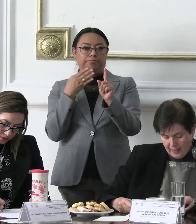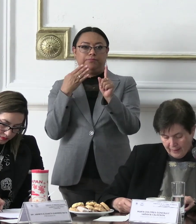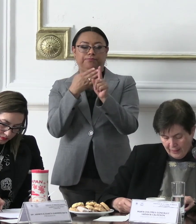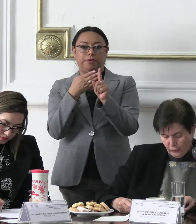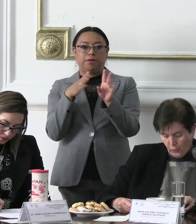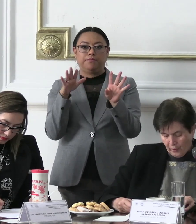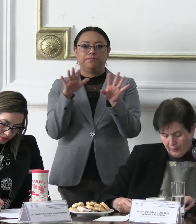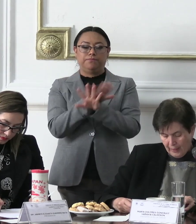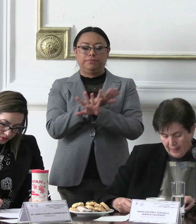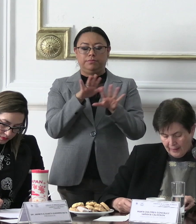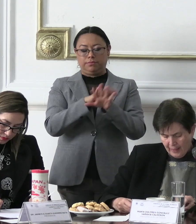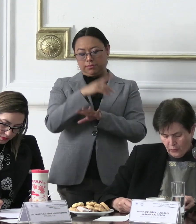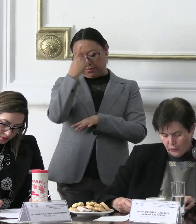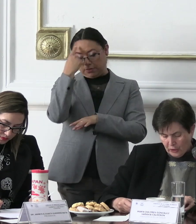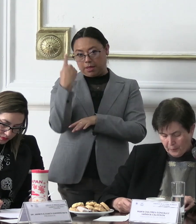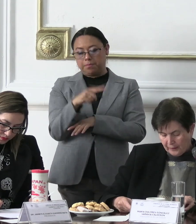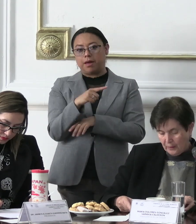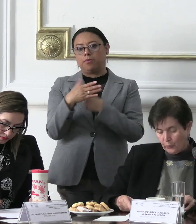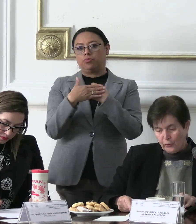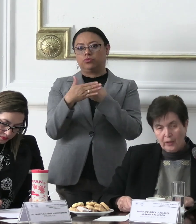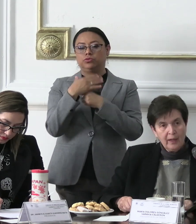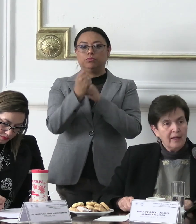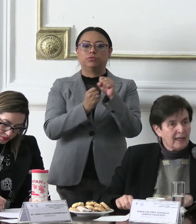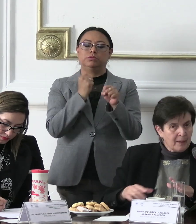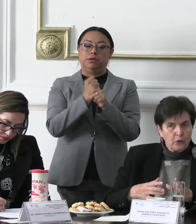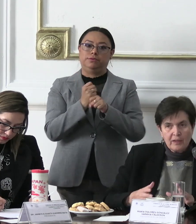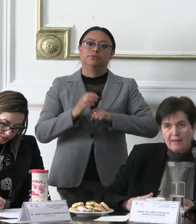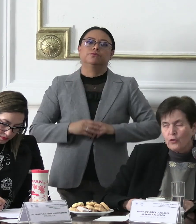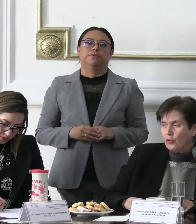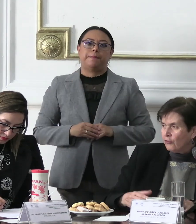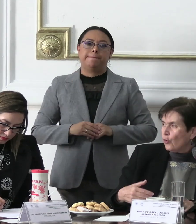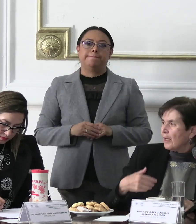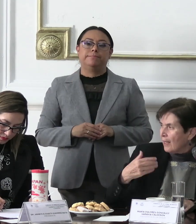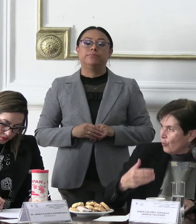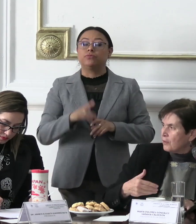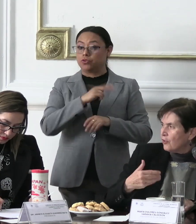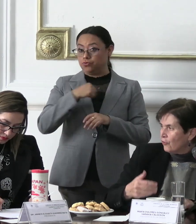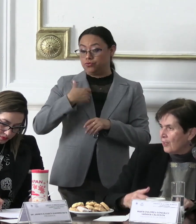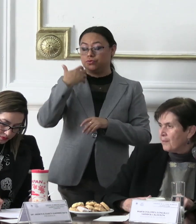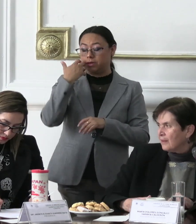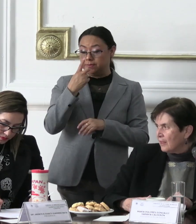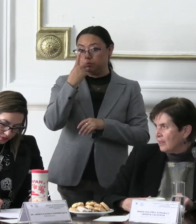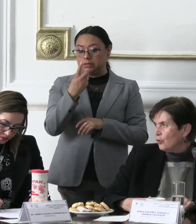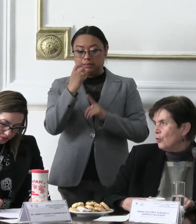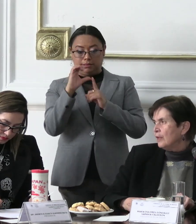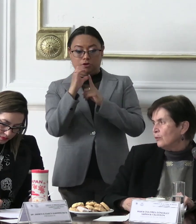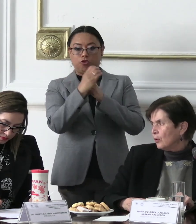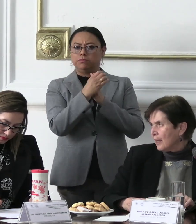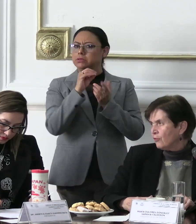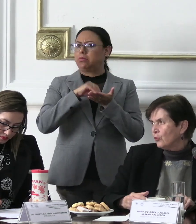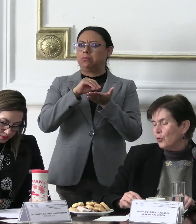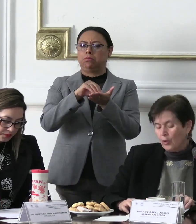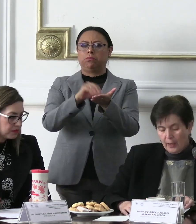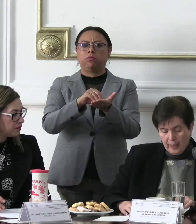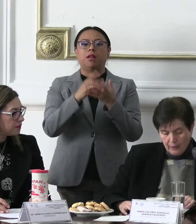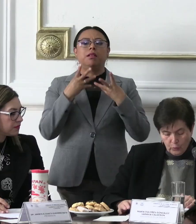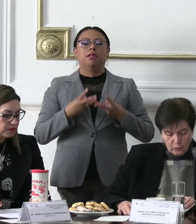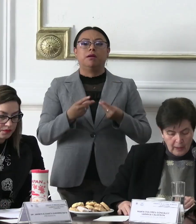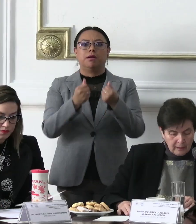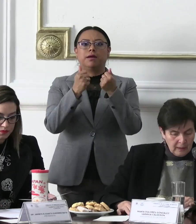el resto de años respectivos. Queremos decir con esto que la Comisión se ha mantenido en un